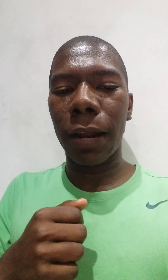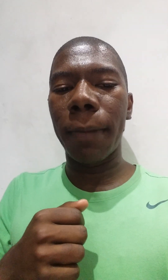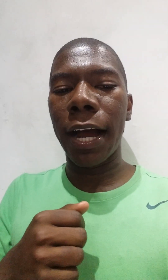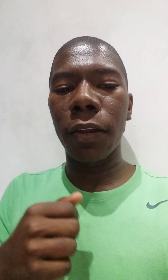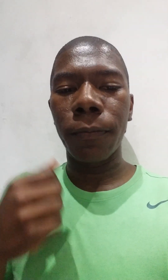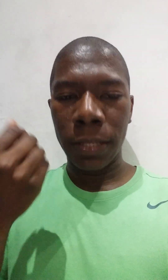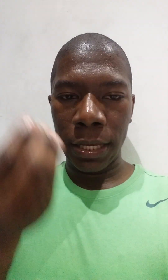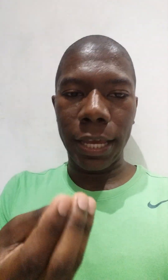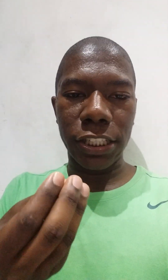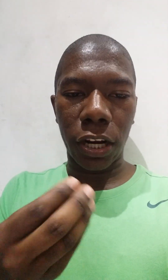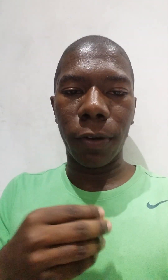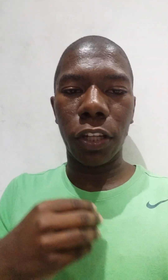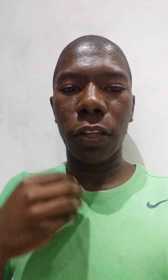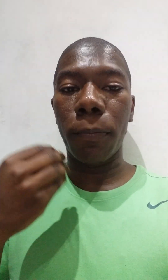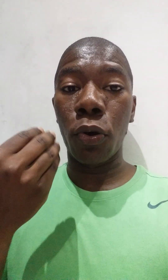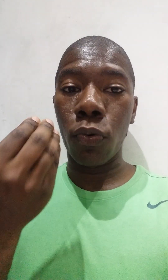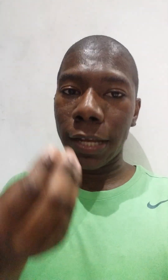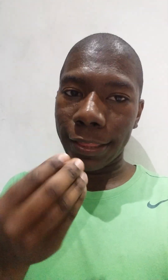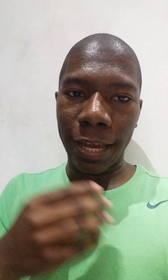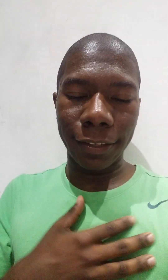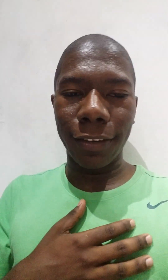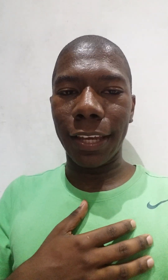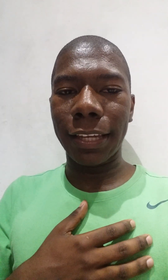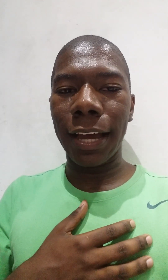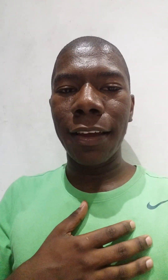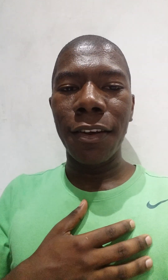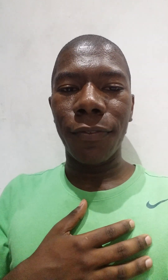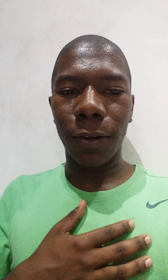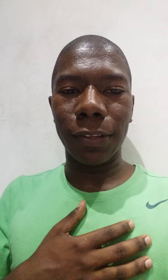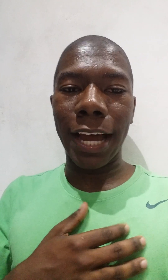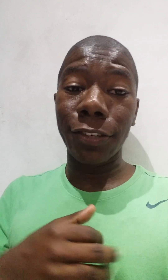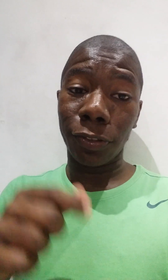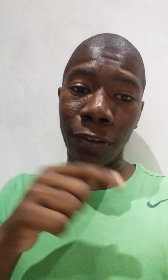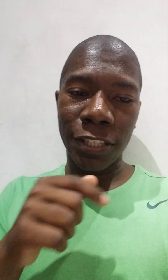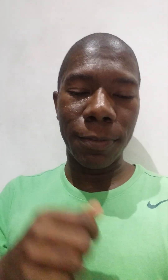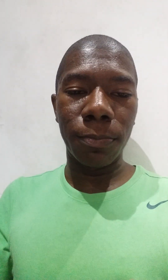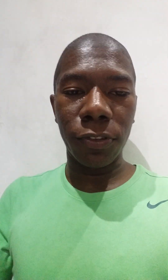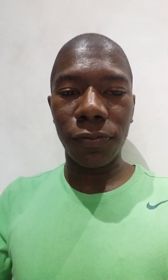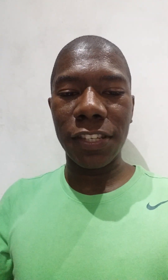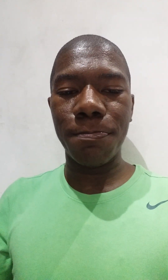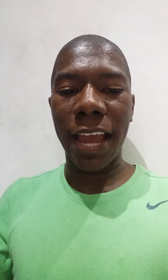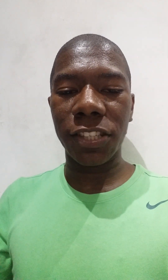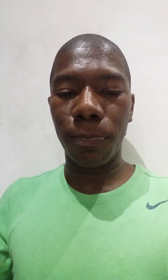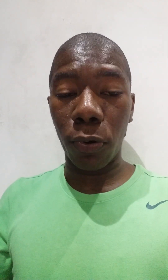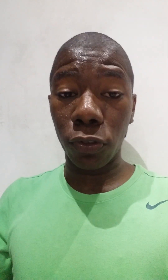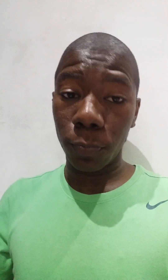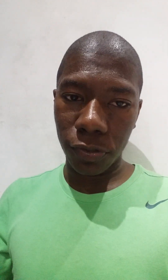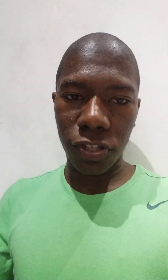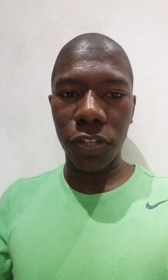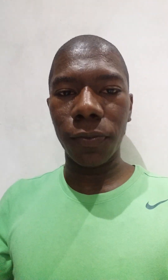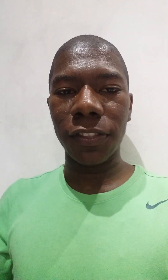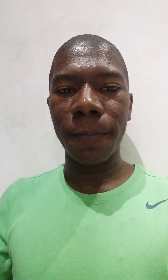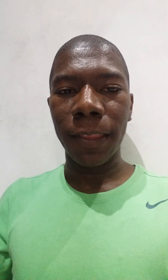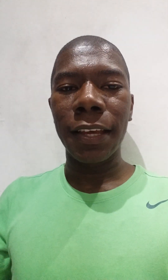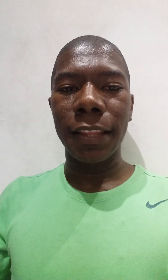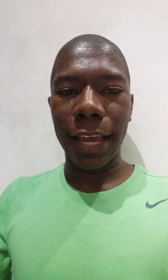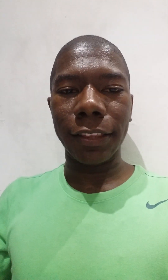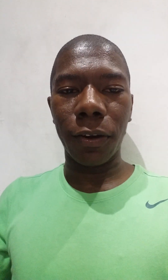trabalho quer tirar uma nota boa quer tá ano que vem na faculdade Eu Tenho recebido muitos feedbacks bons positivos né Então